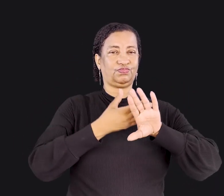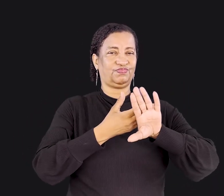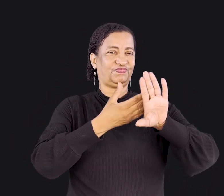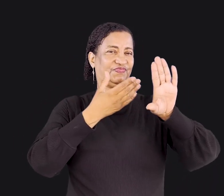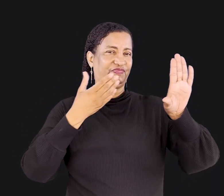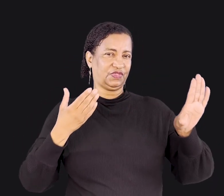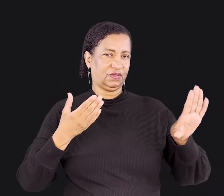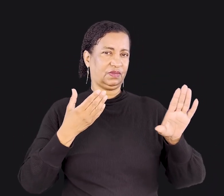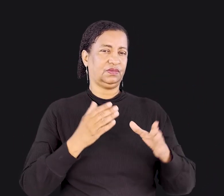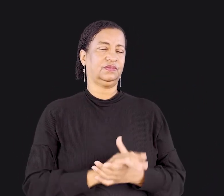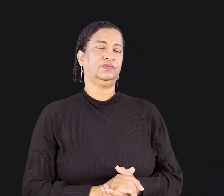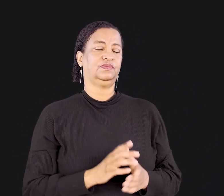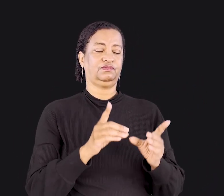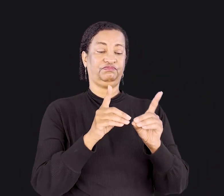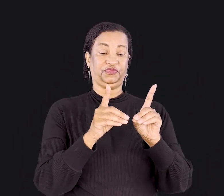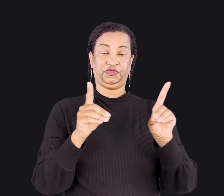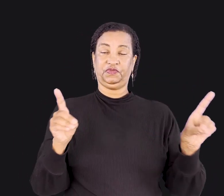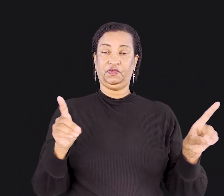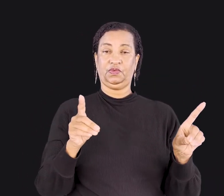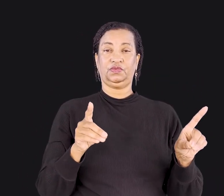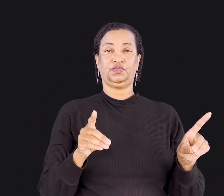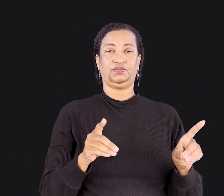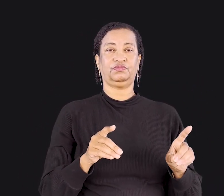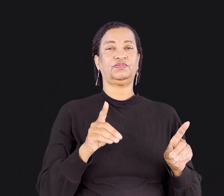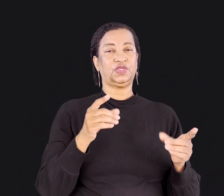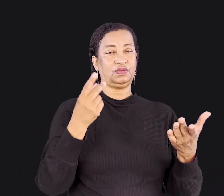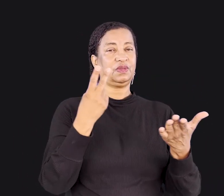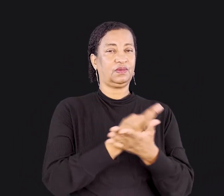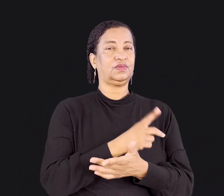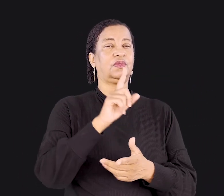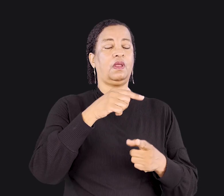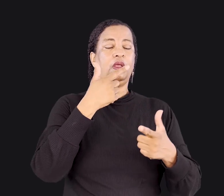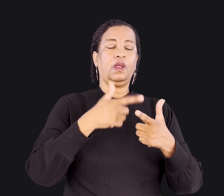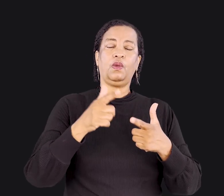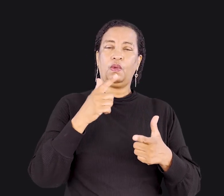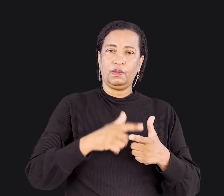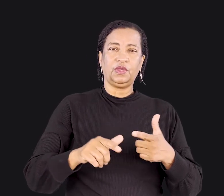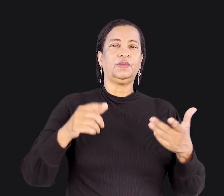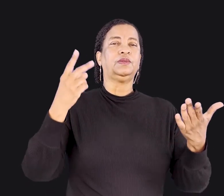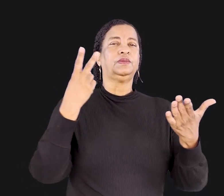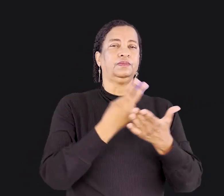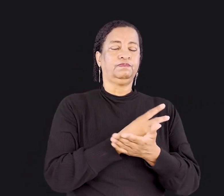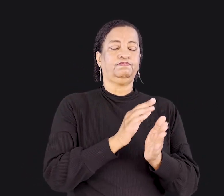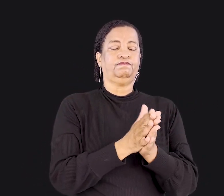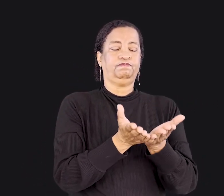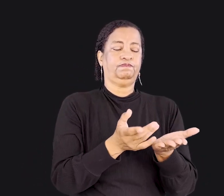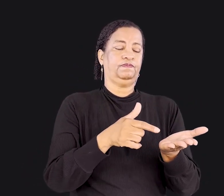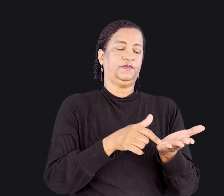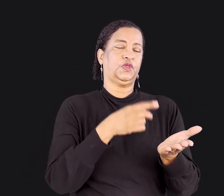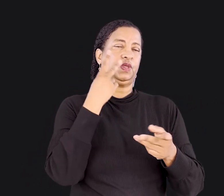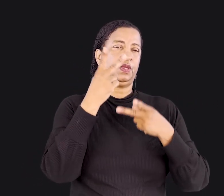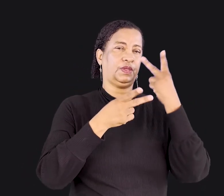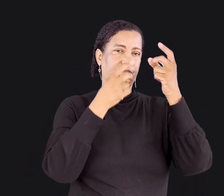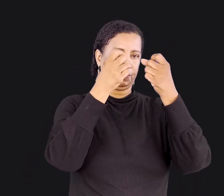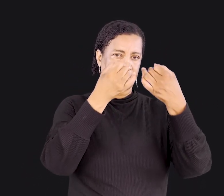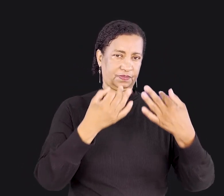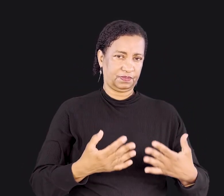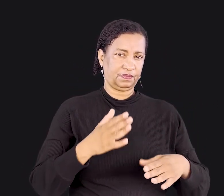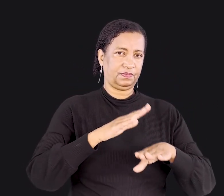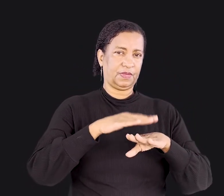divorciados. Esse divórcio entre o homem e Deus é o problema mais abordado na Bíblia. Quando Paulo falou dos